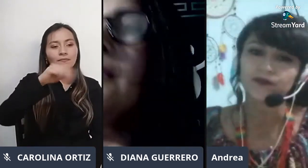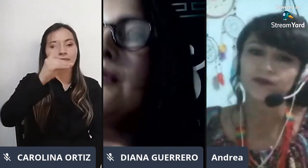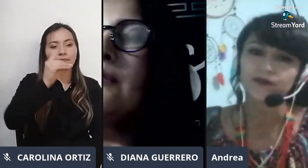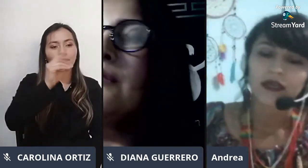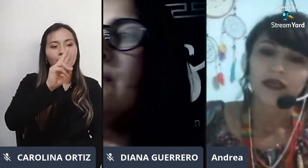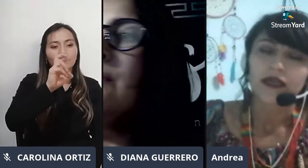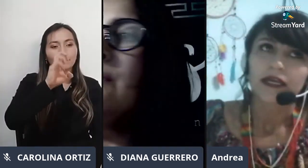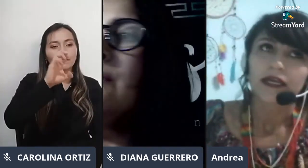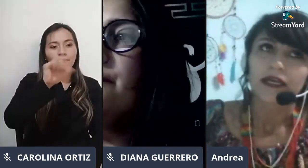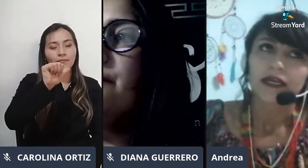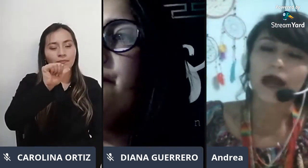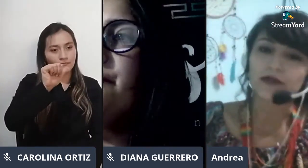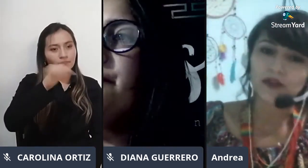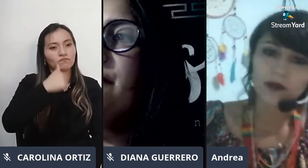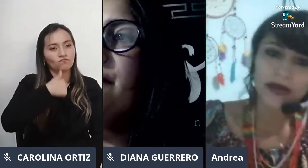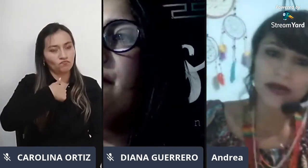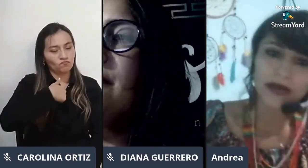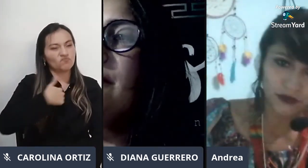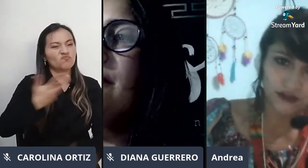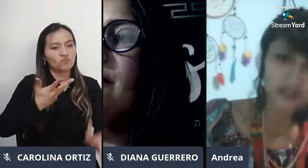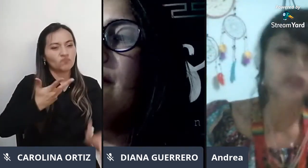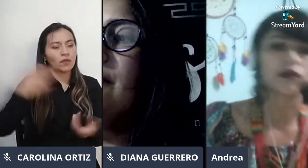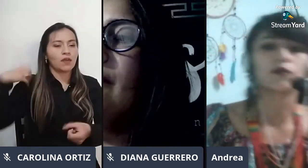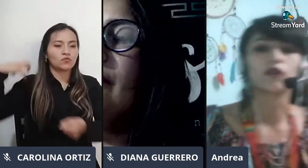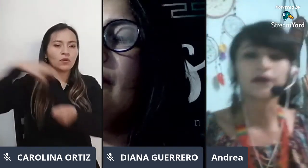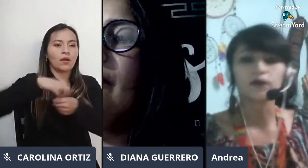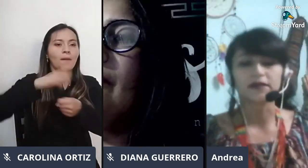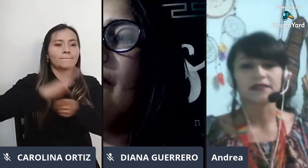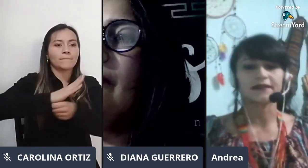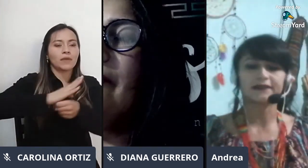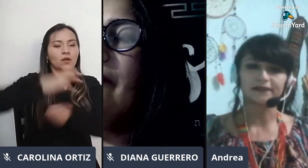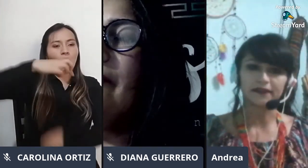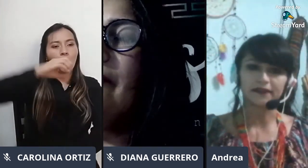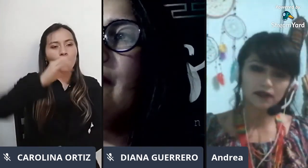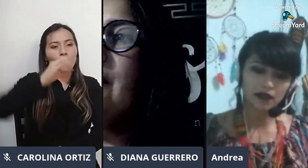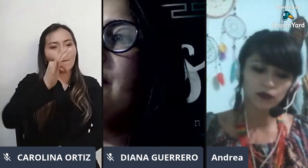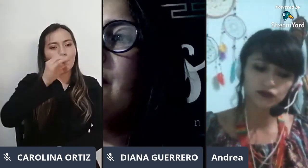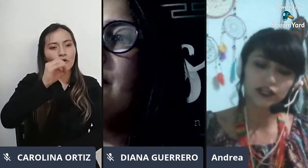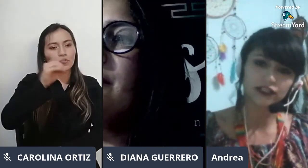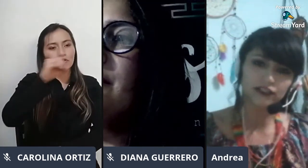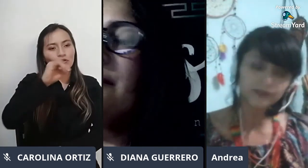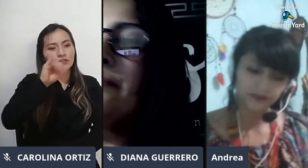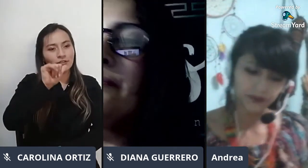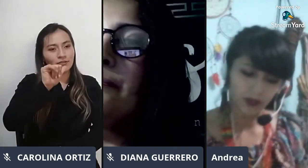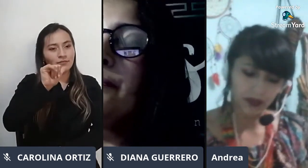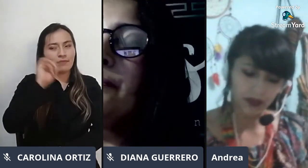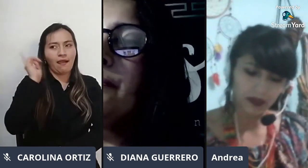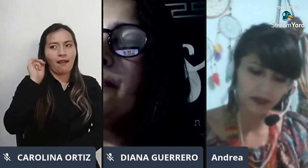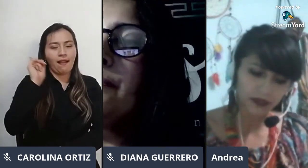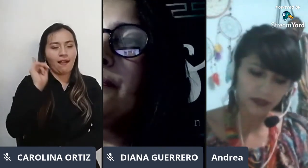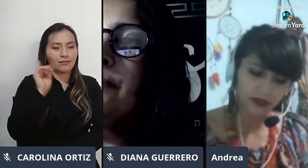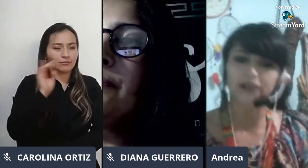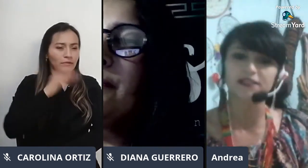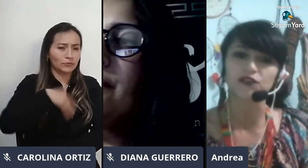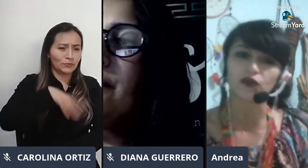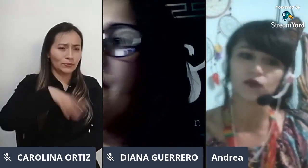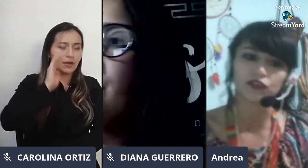Habito el barrio Potosí en Ciudad Bolívar, un PZ 70 aquí en la montaña. Llevo en mi ejercicio